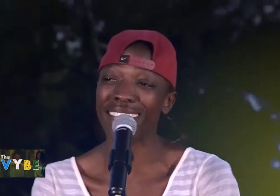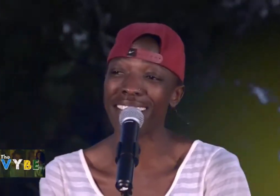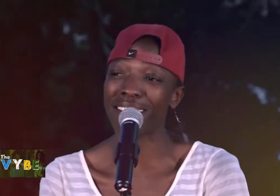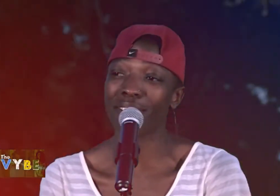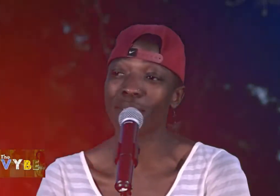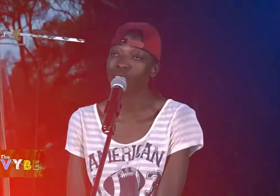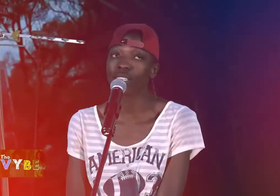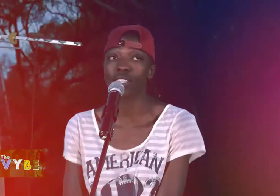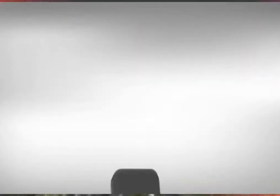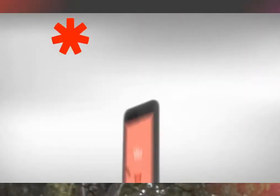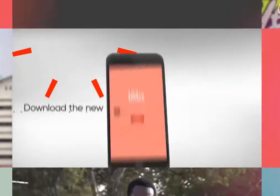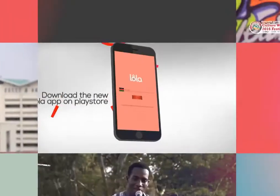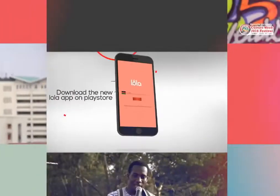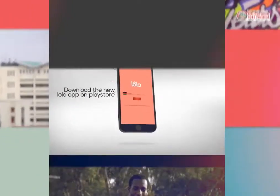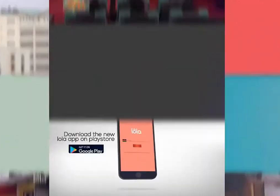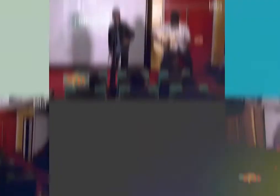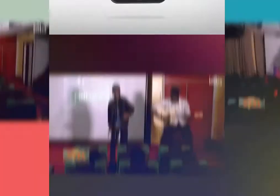my thighs that I love you.